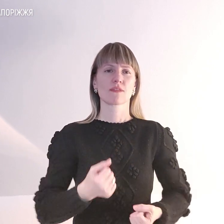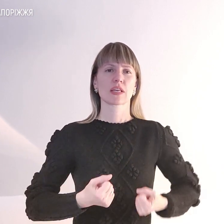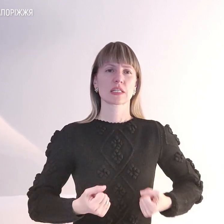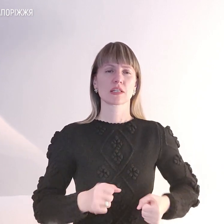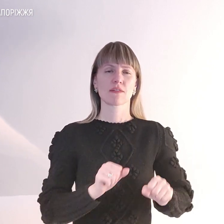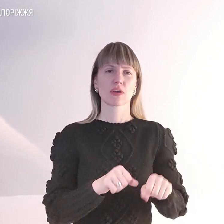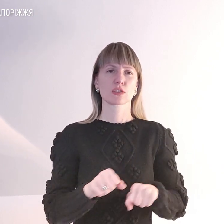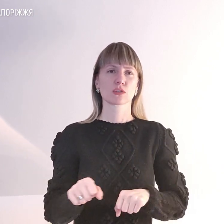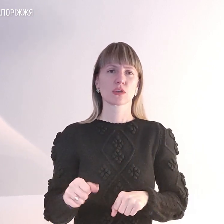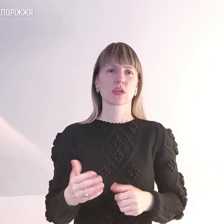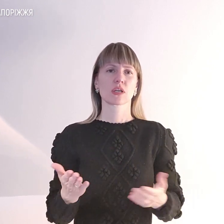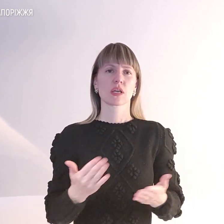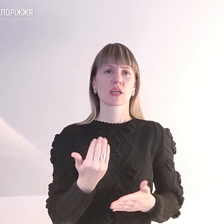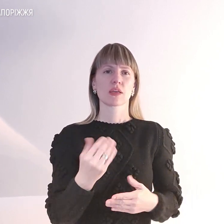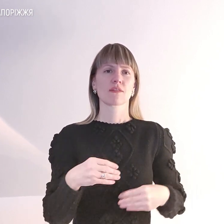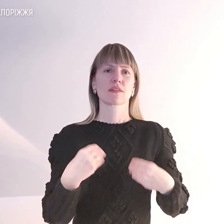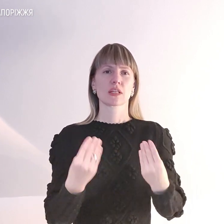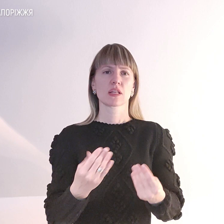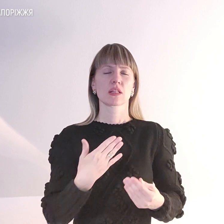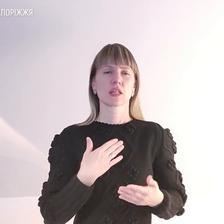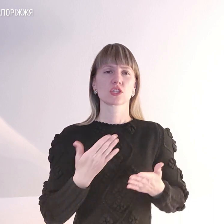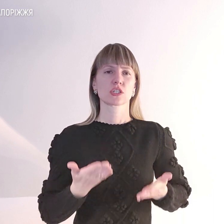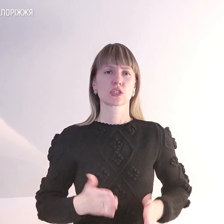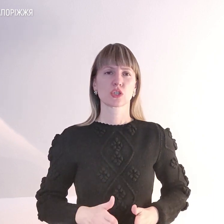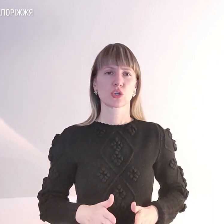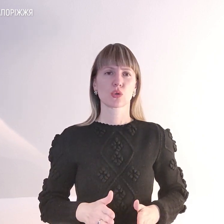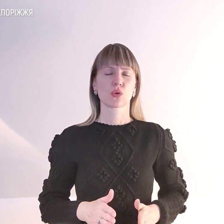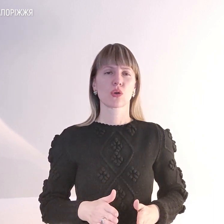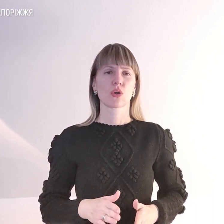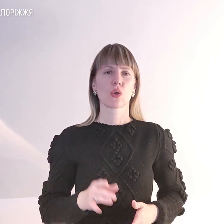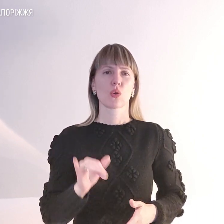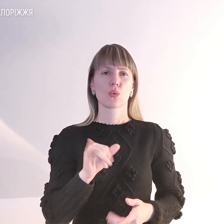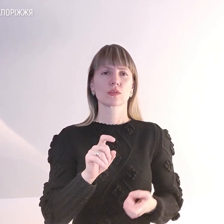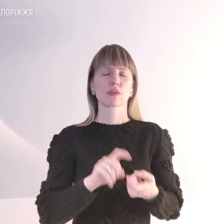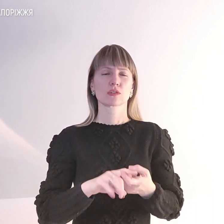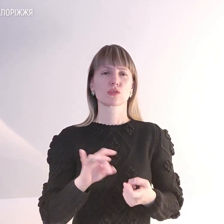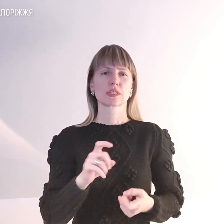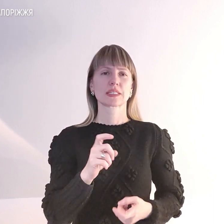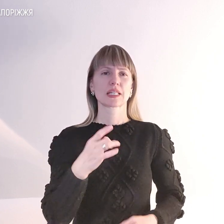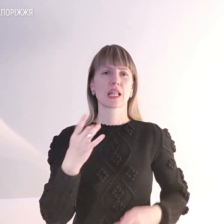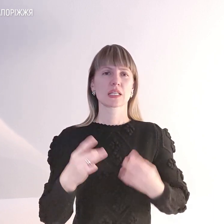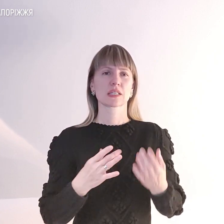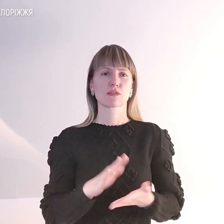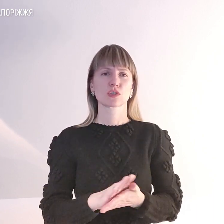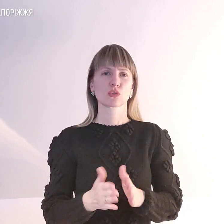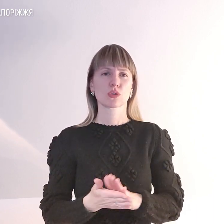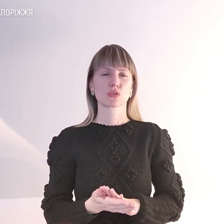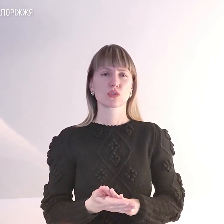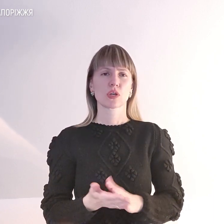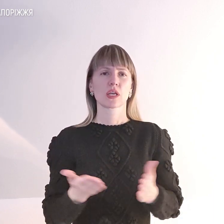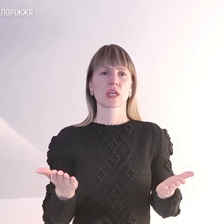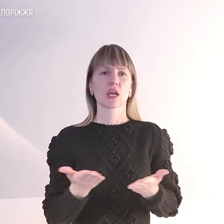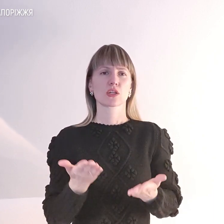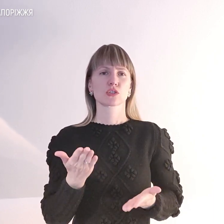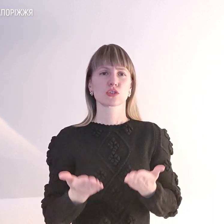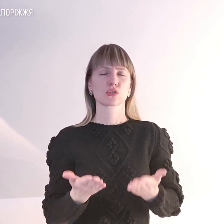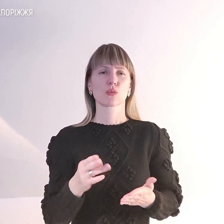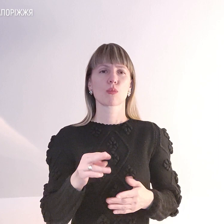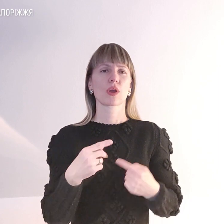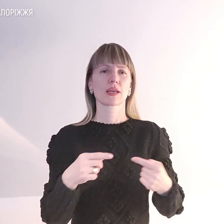ресурс, який виділяє наше тіло у зв'язку зі стресовою ситуацією. Якщо там по якимось причинах у